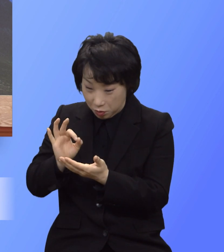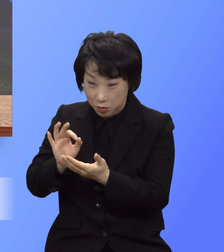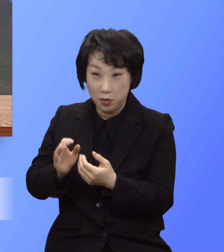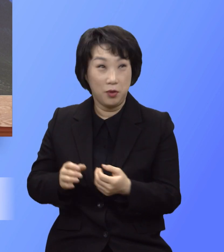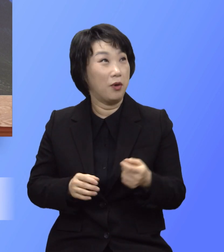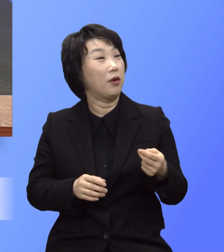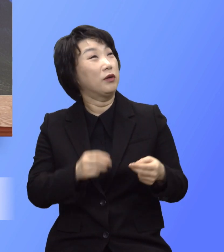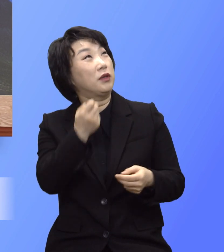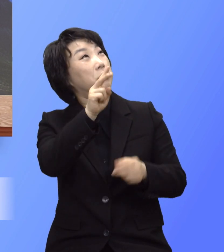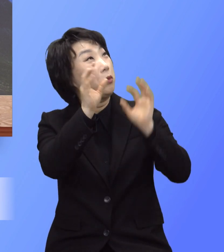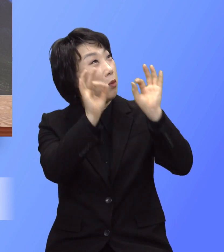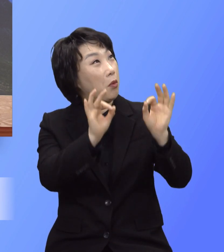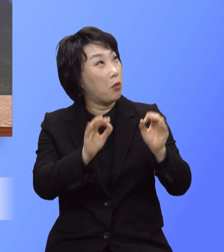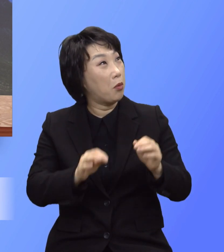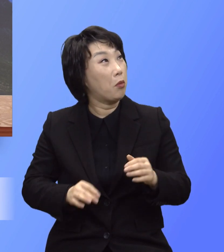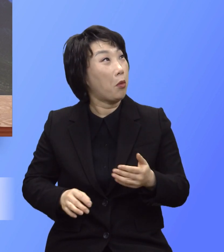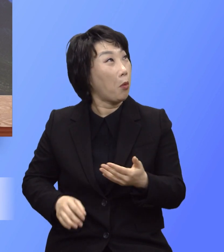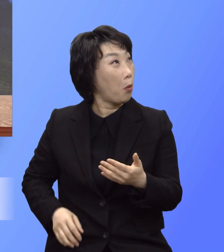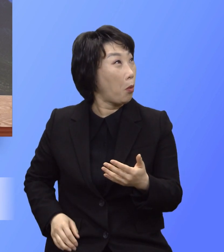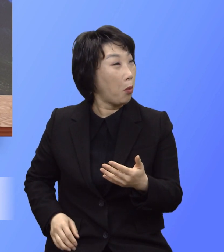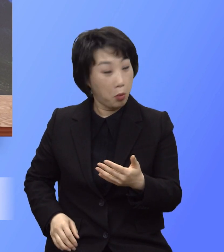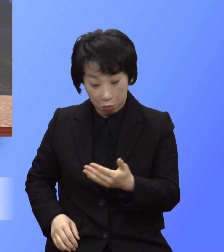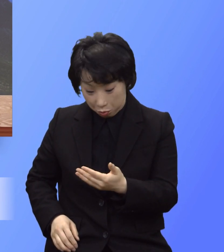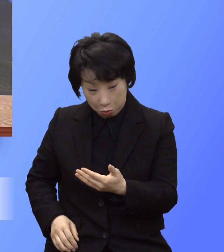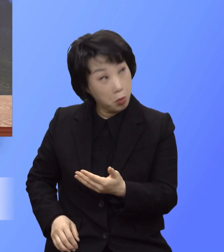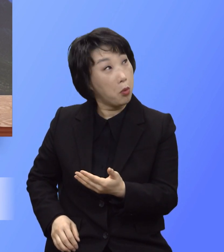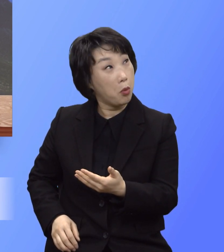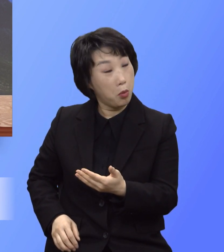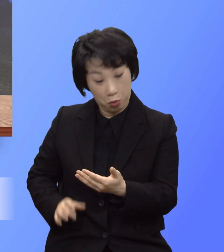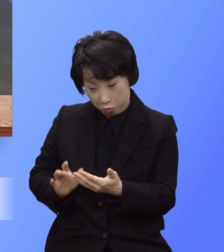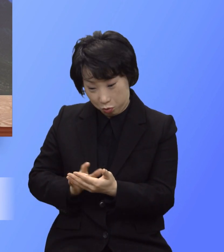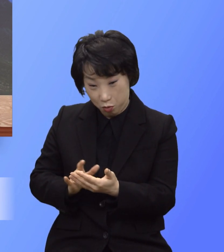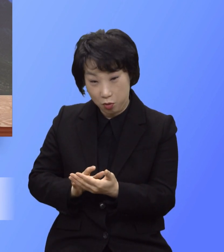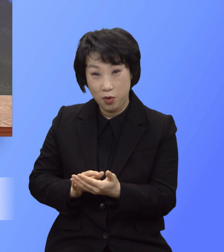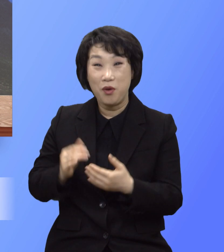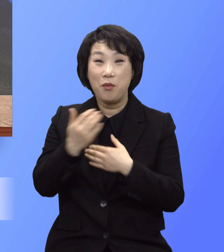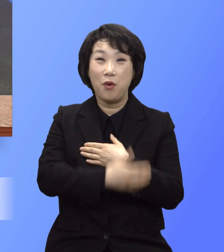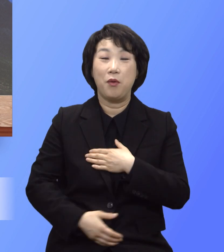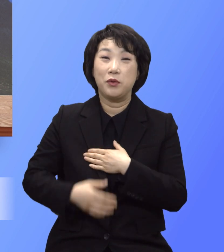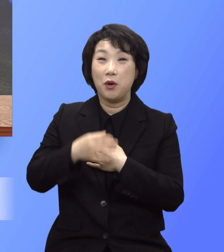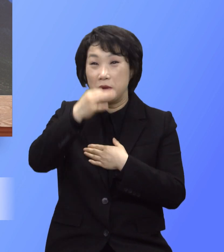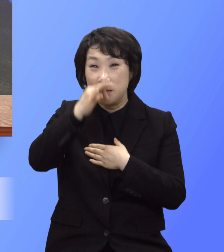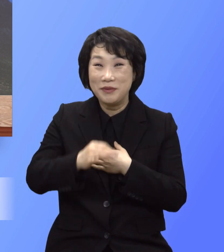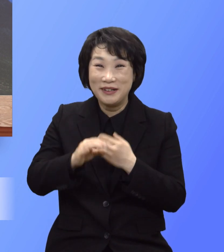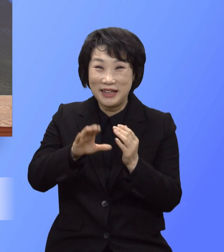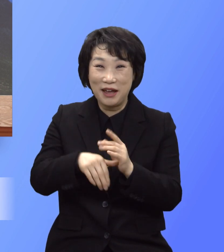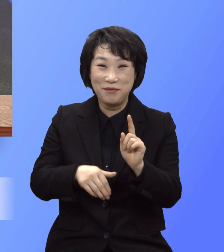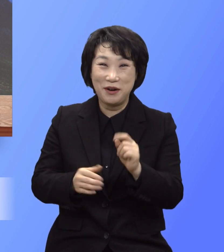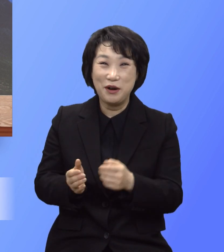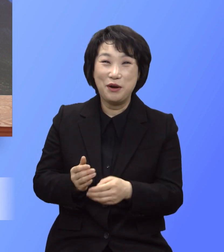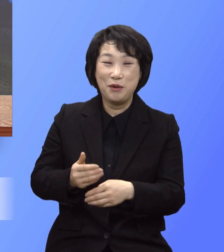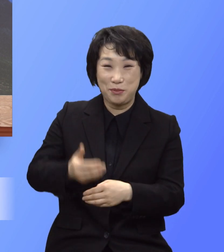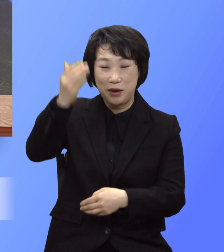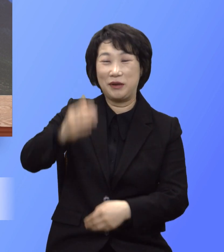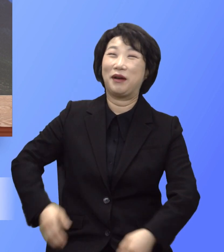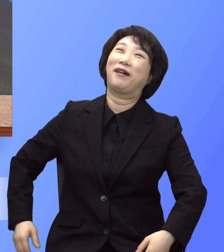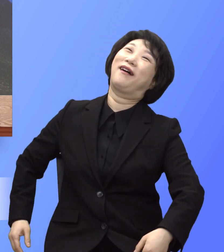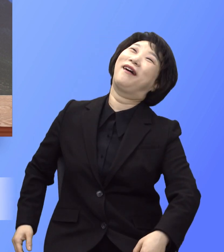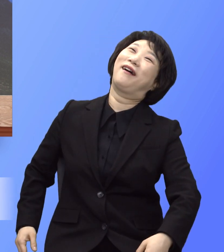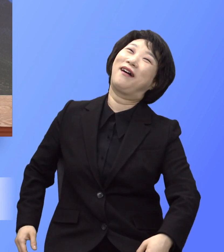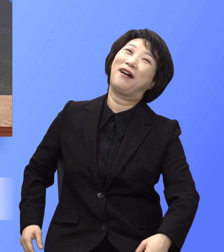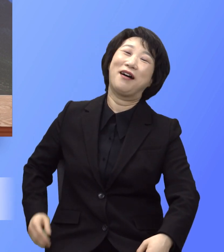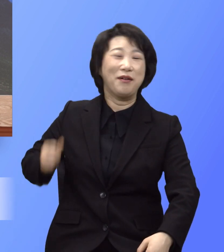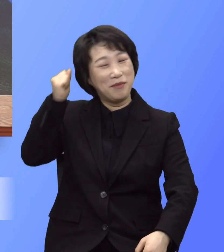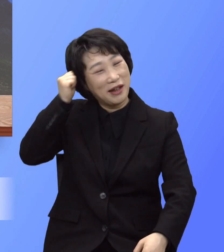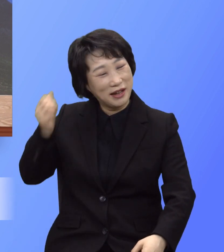텔레비 봤다 유튜브 봤다 몸이 좀 힘들면 또 벽에 기댔다가 베개